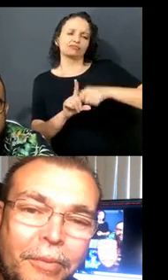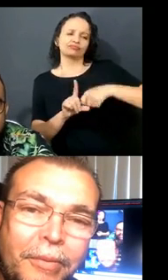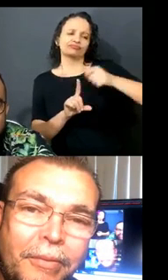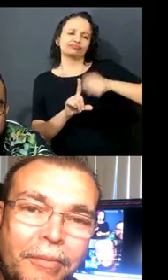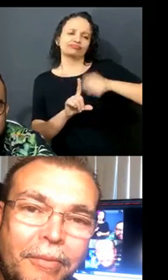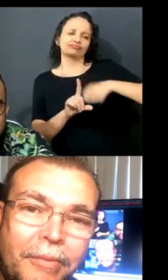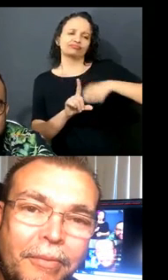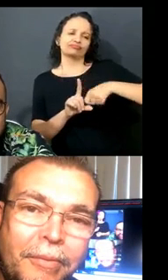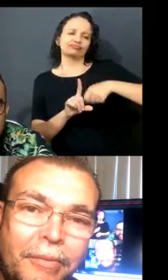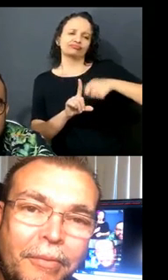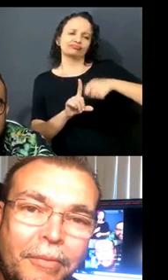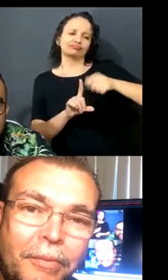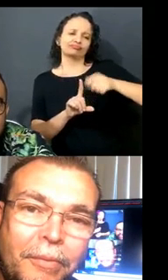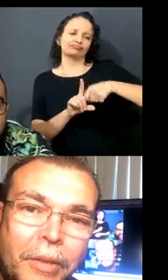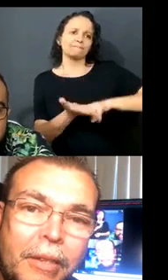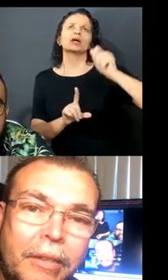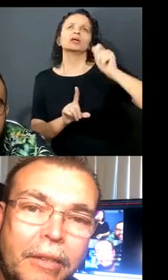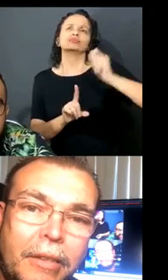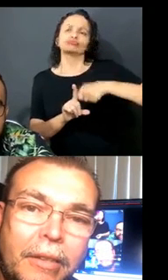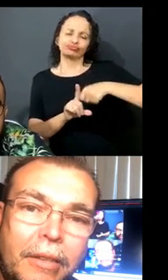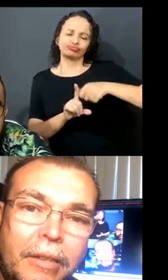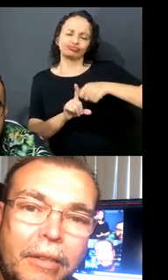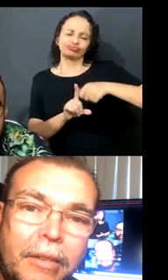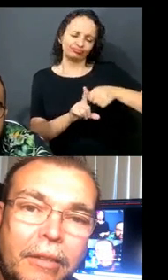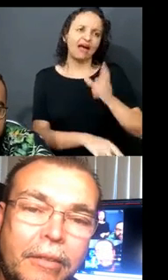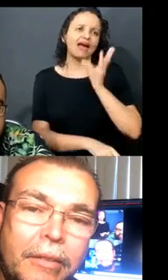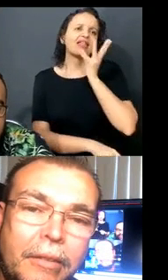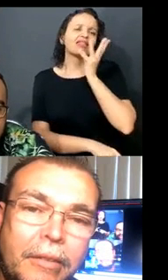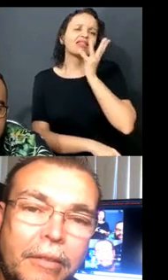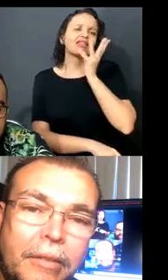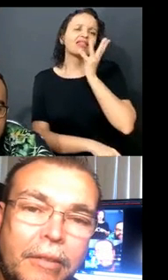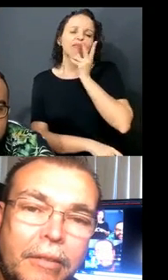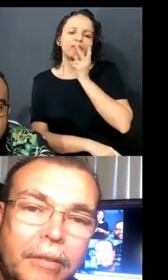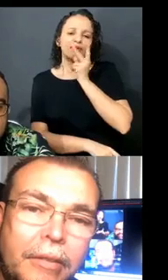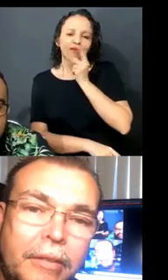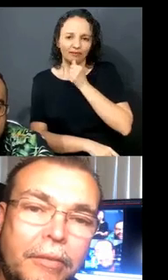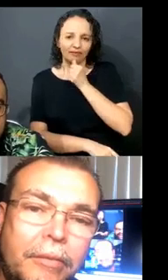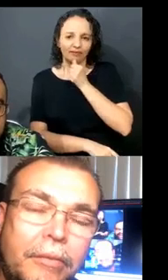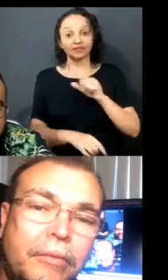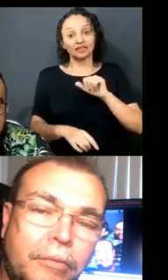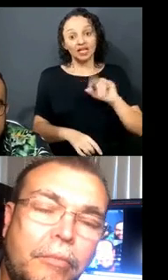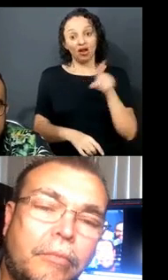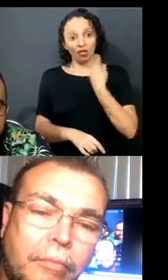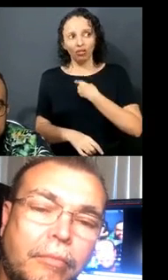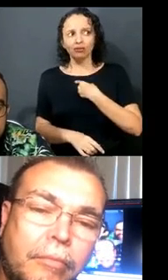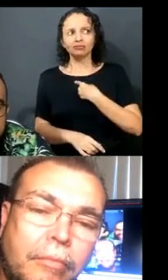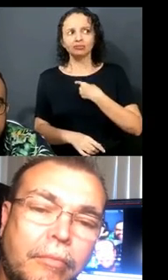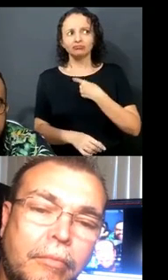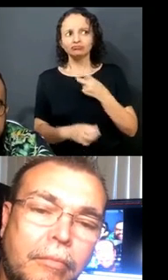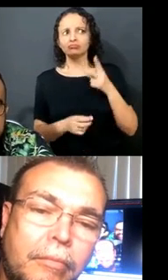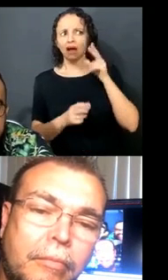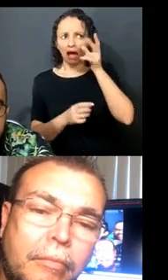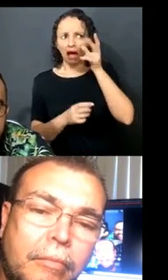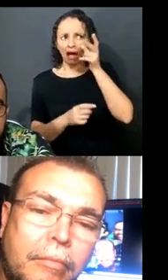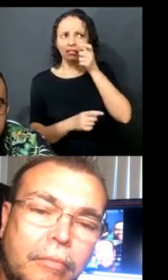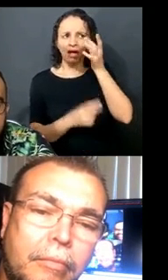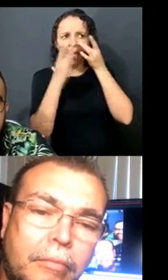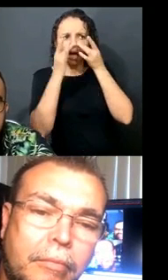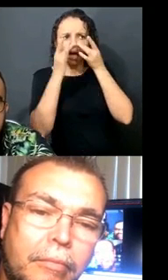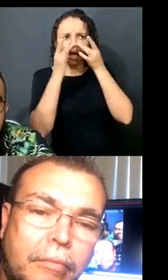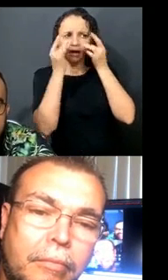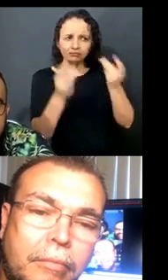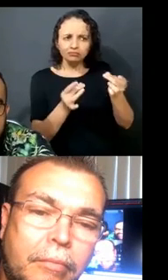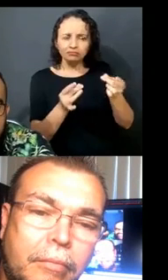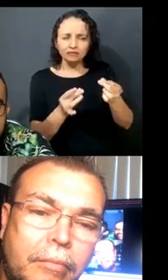Né? Então, o download era mais lento. Mas, se nós olharmos, é o mesmo processo, né? Paulo estava